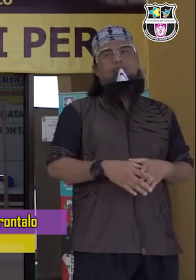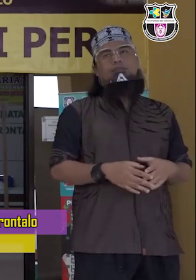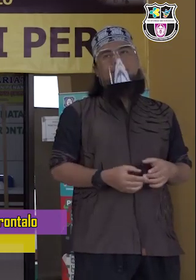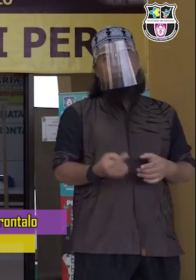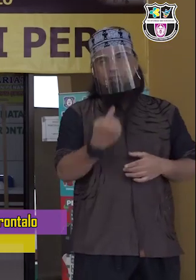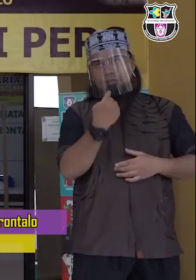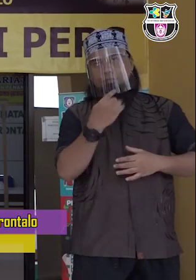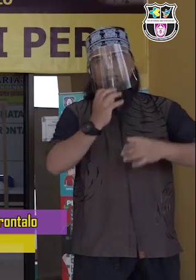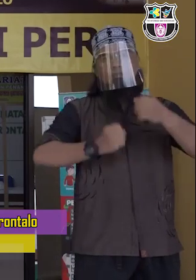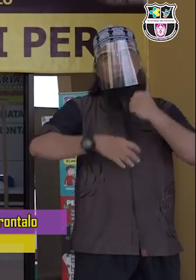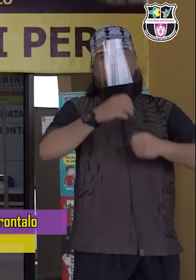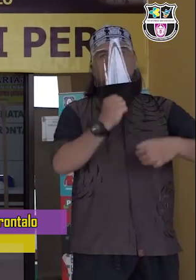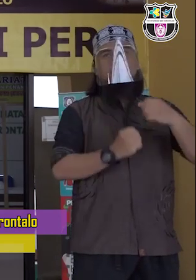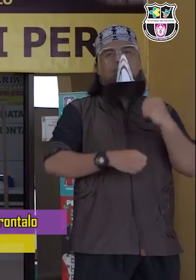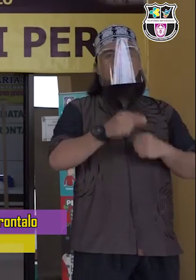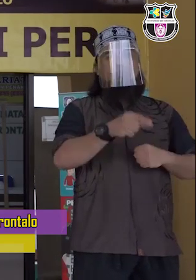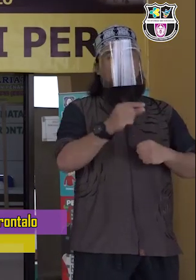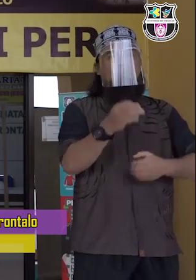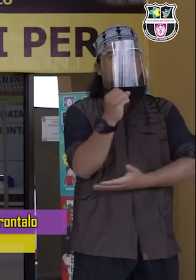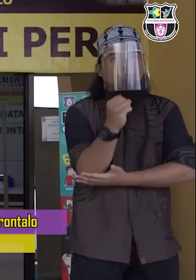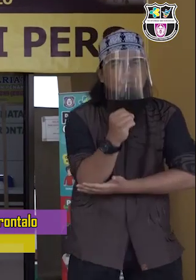kemudian bayi dan balita serta lansia.